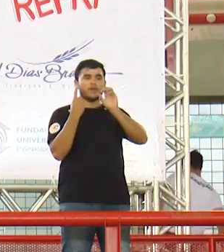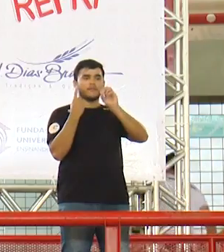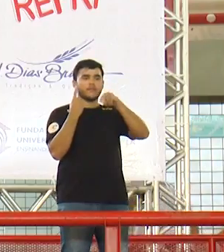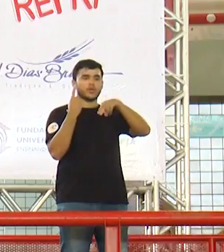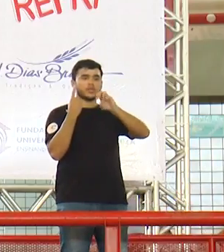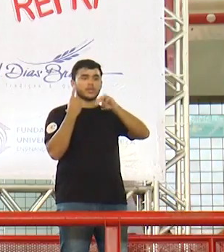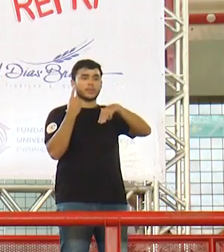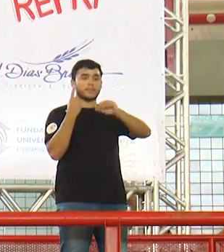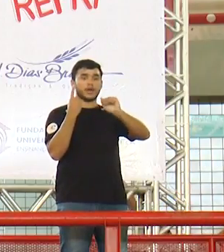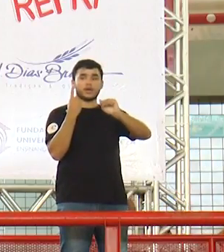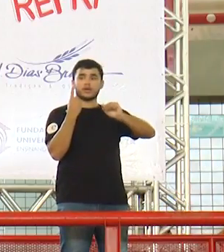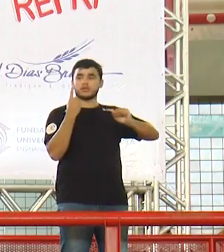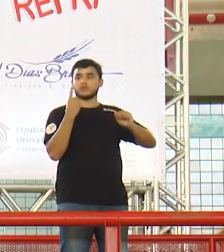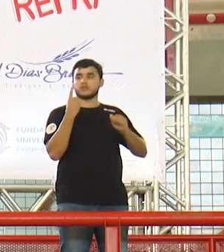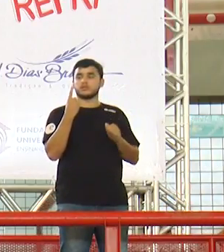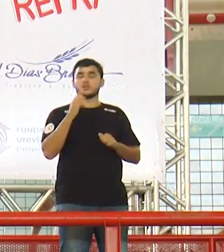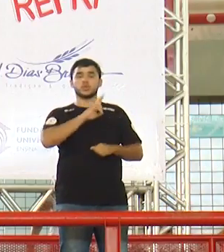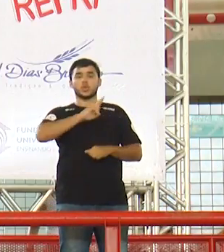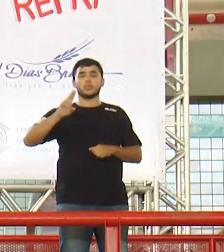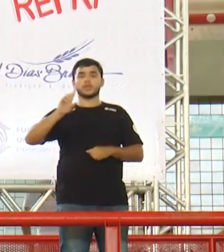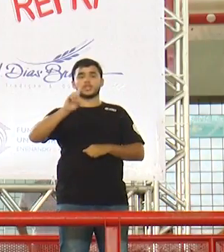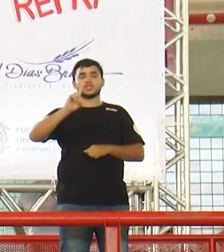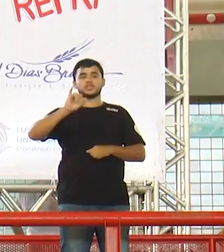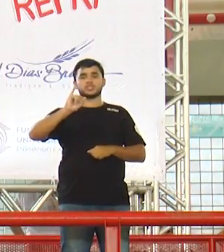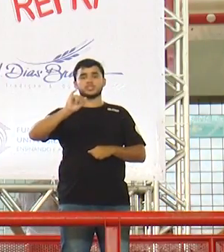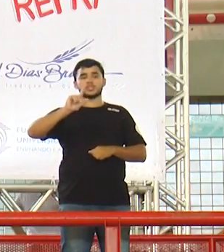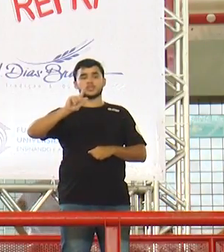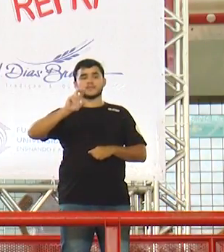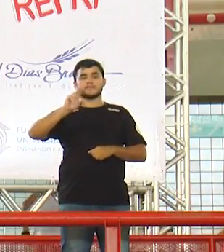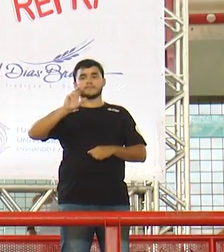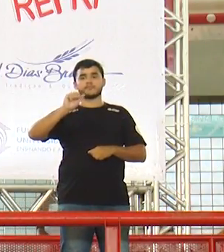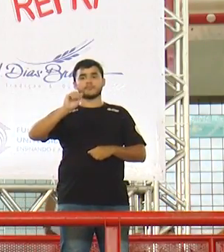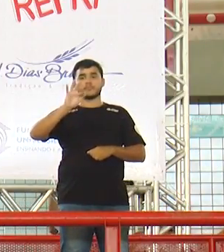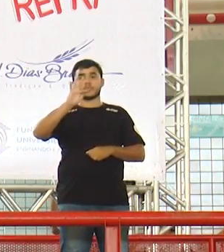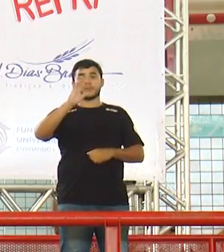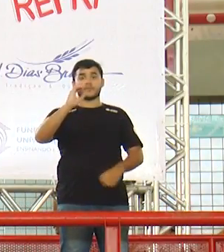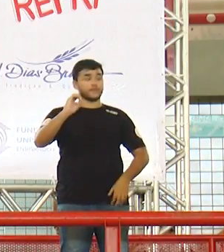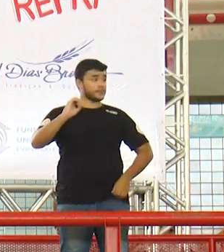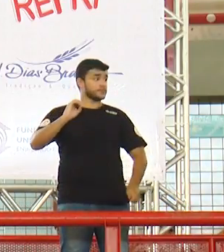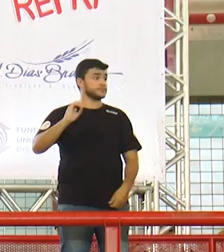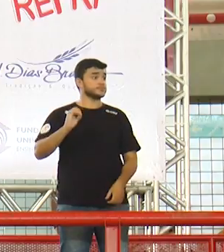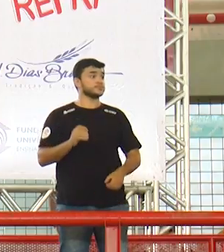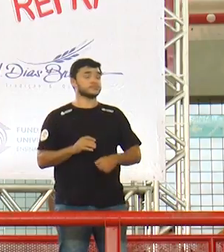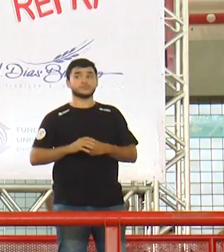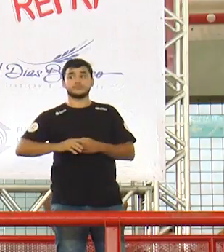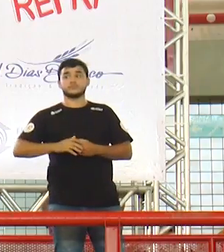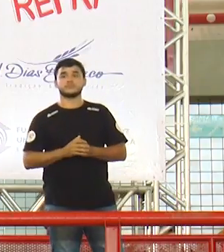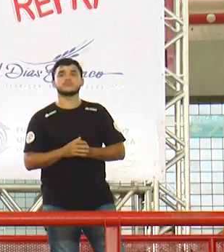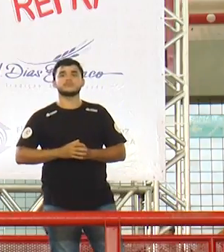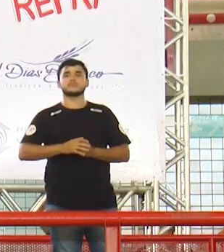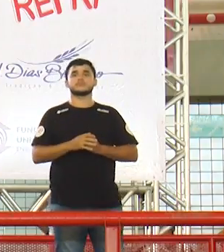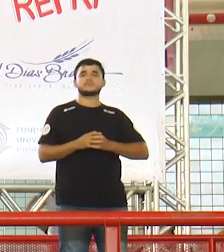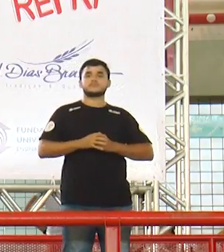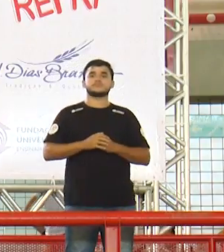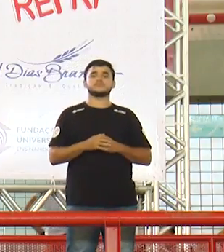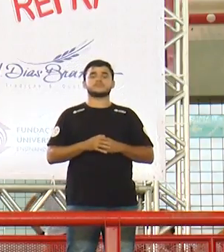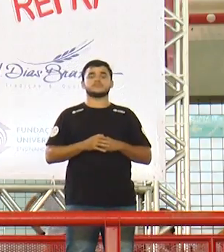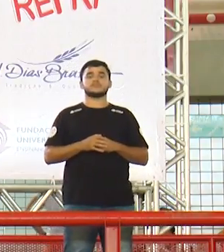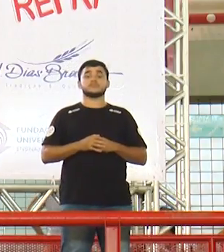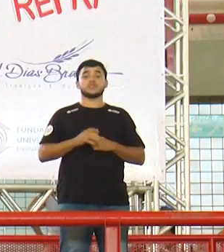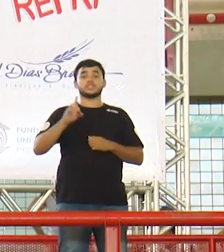isso? Dígrafo. Dígrafo. Olha aí, ganhou o prêmio. Passa para ela.